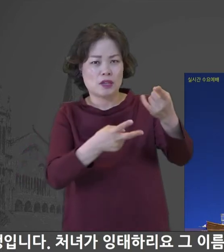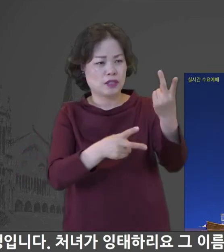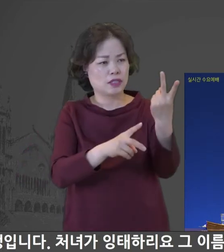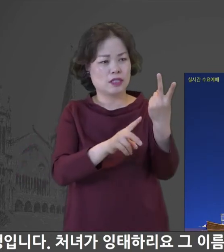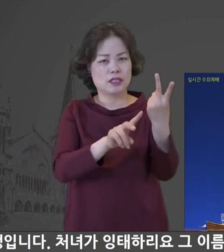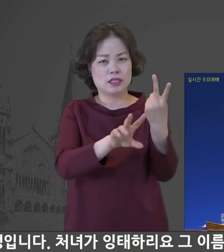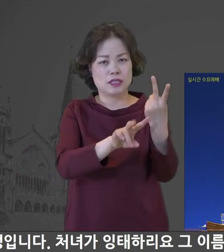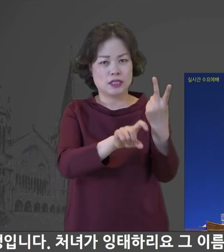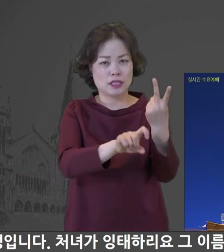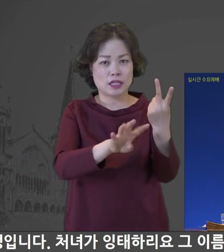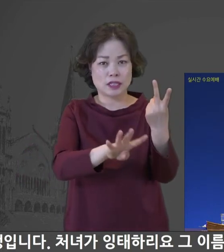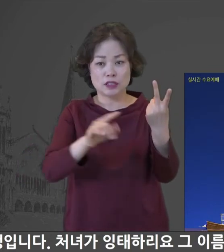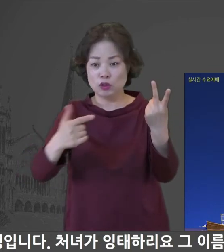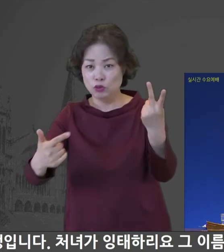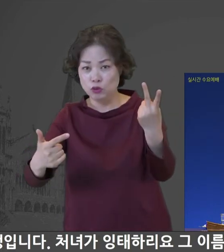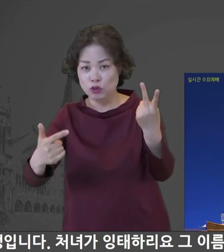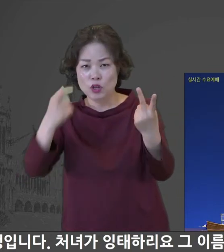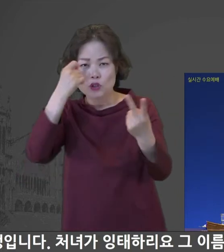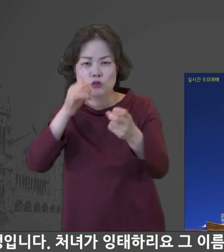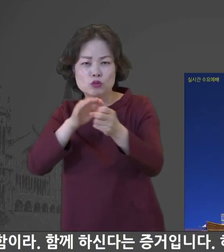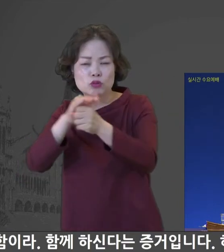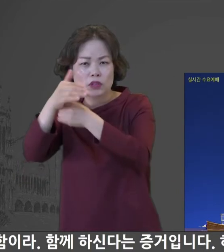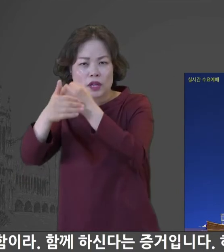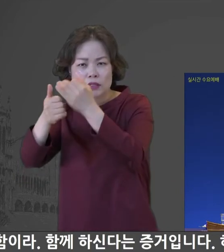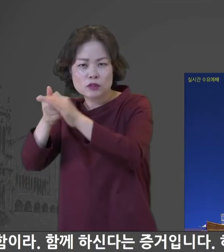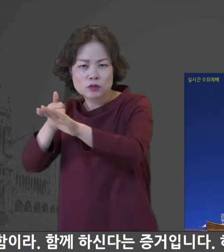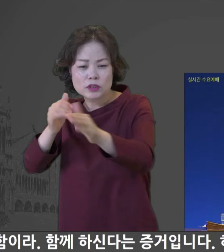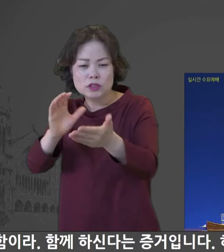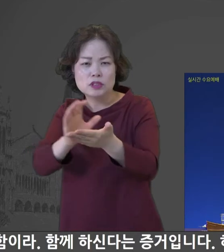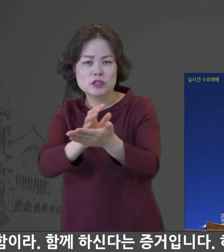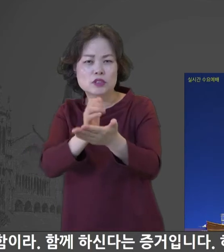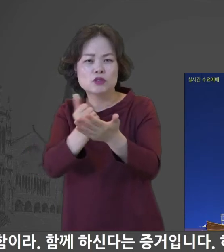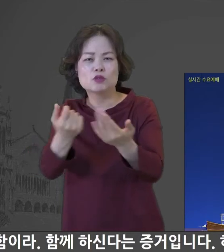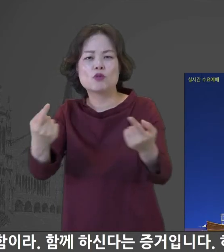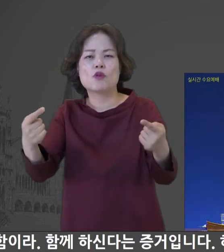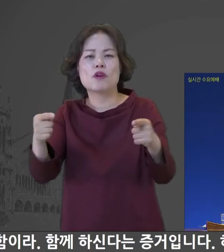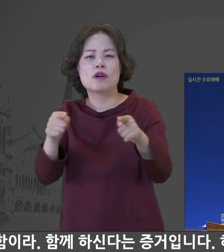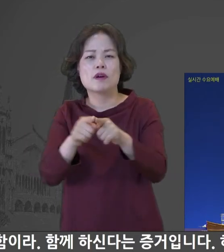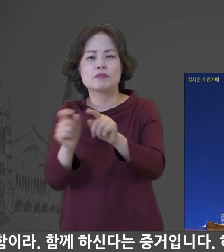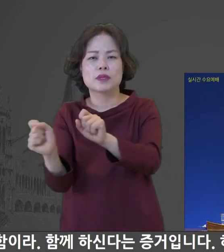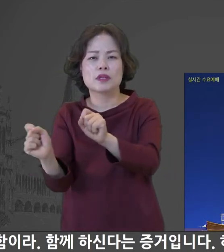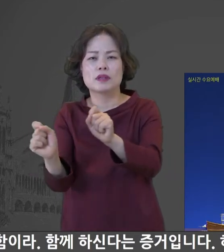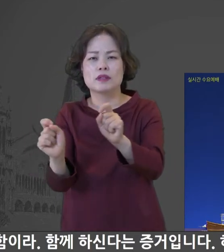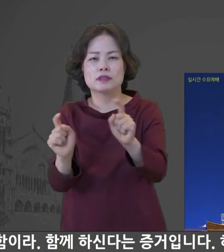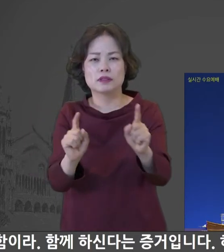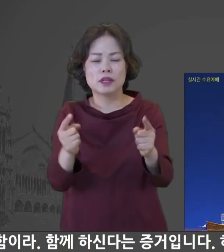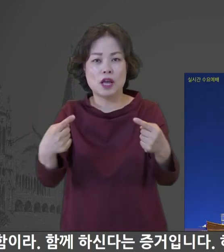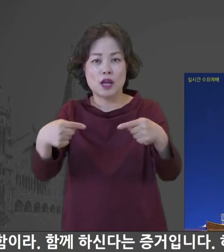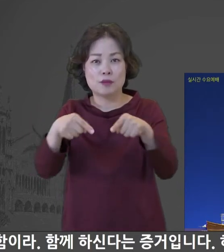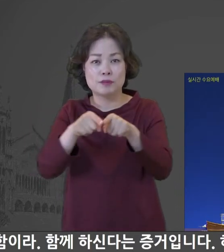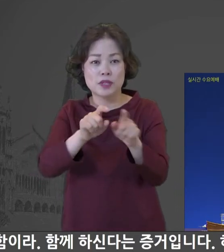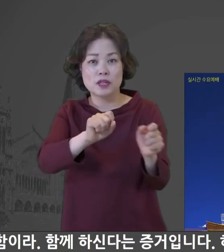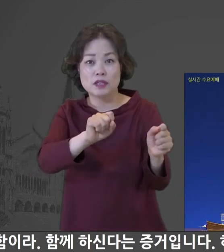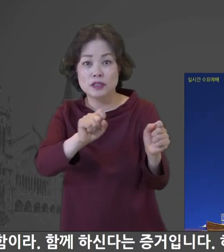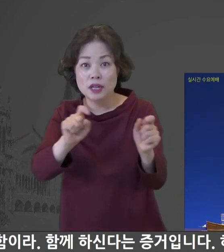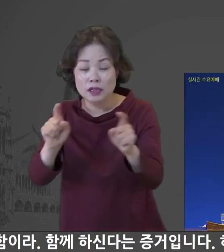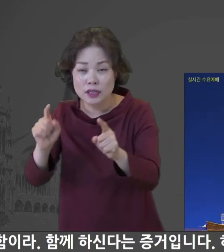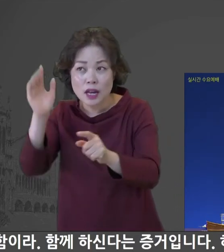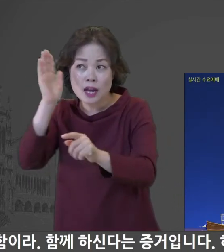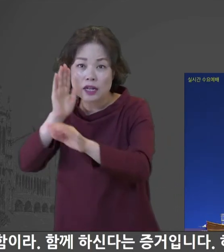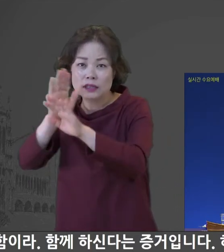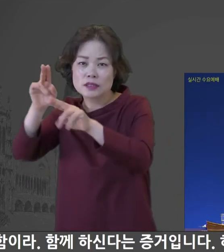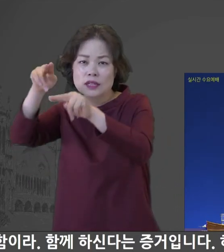4절 6절에 긍휼이 풍성하신 하나님께서 우리를 그리스도와 함께 살리셨고 함께 일으키셨고 함께